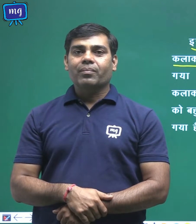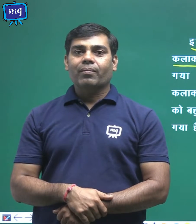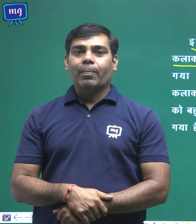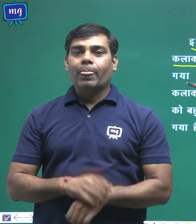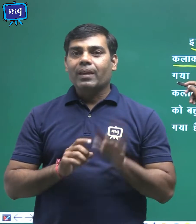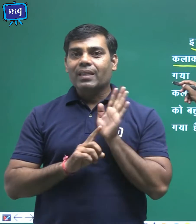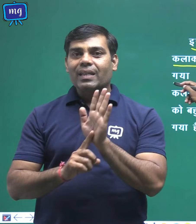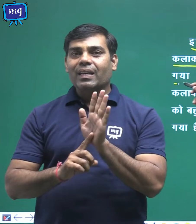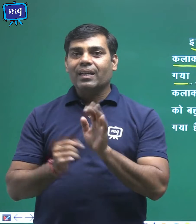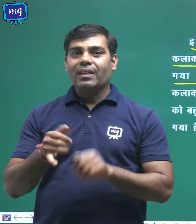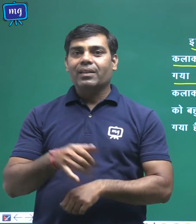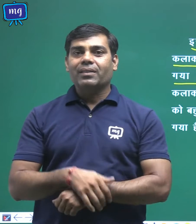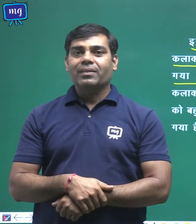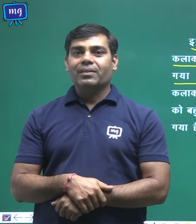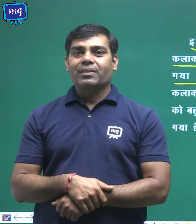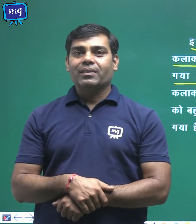दिखाया गया है।